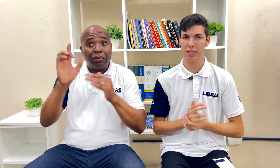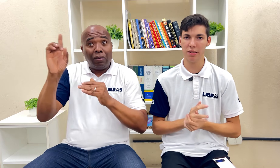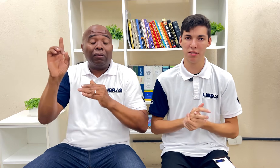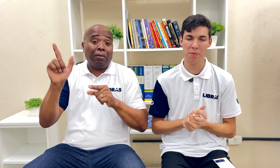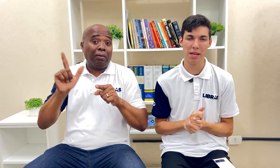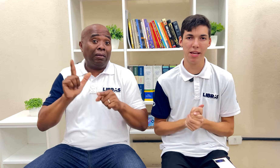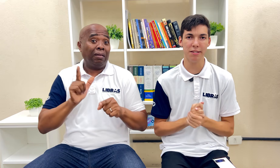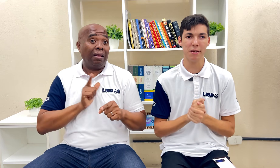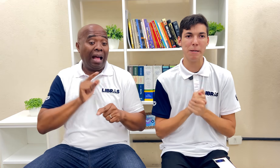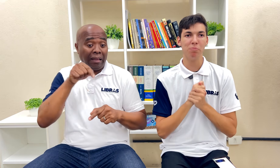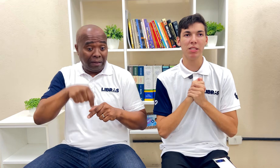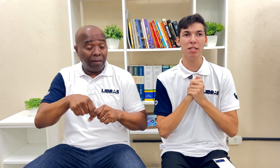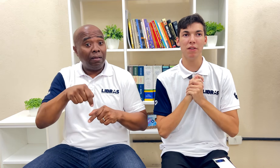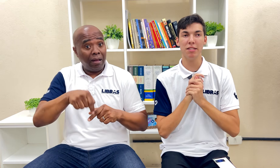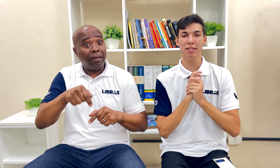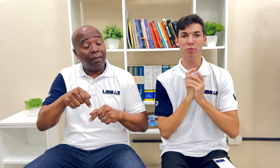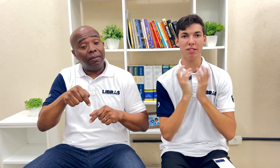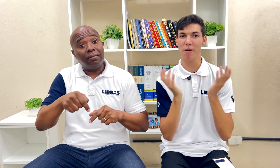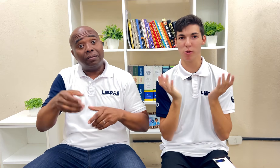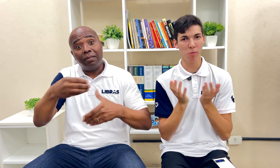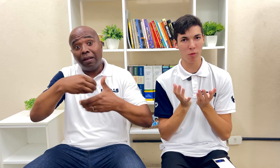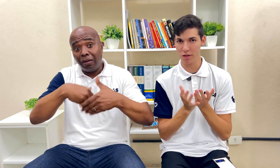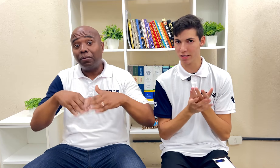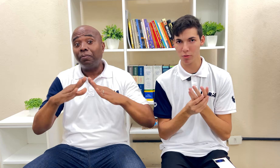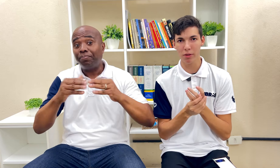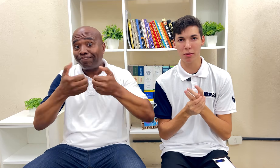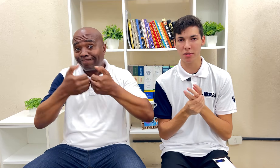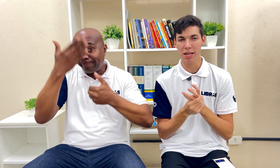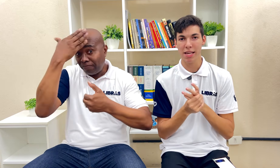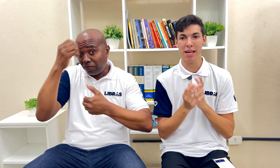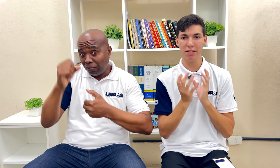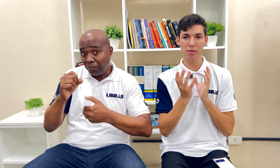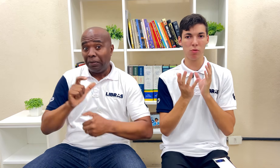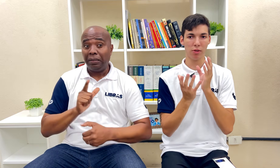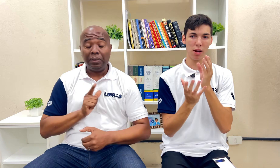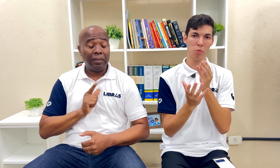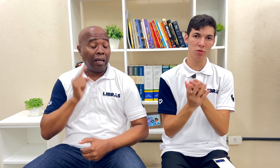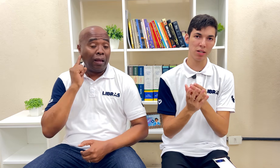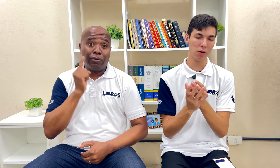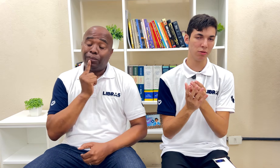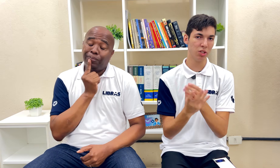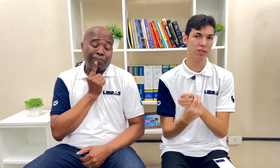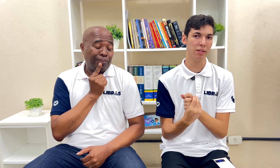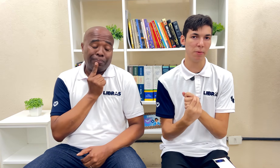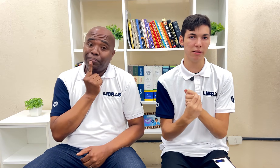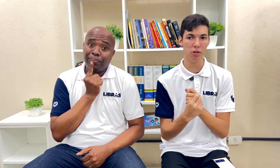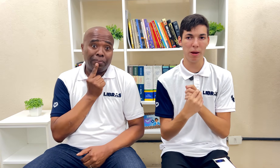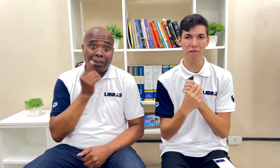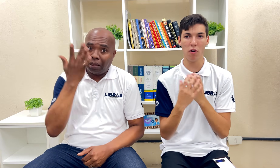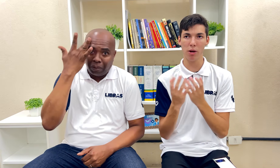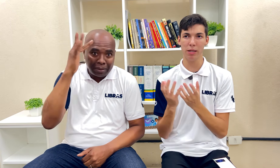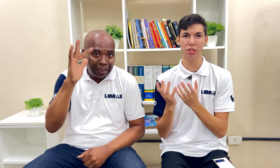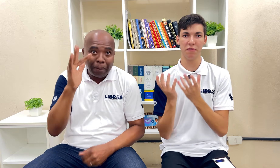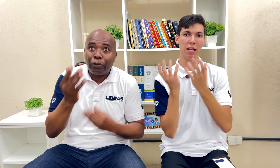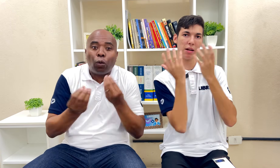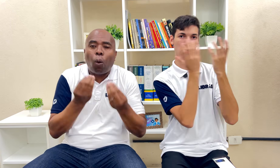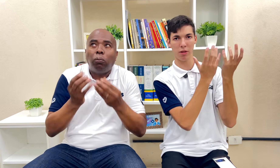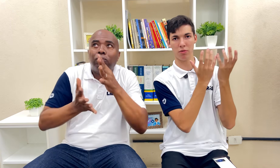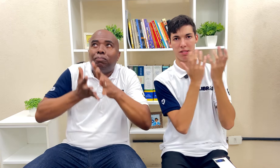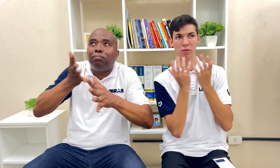essas experiências, que às vezes não sabe como conversar com Deus. E eles encontram na música, quando a gente está interpretando, uma forma de falar com Deus, eles encontram